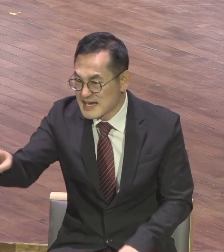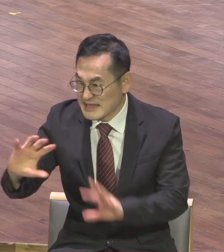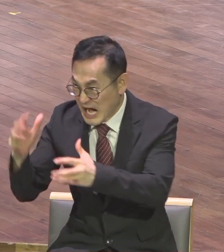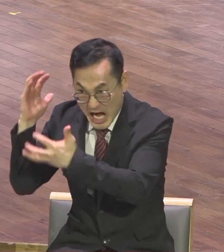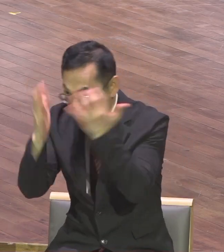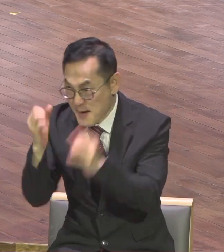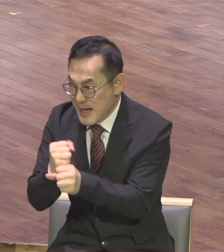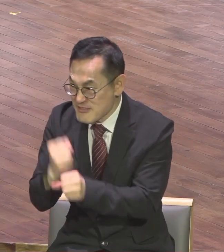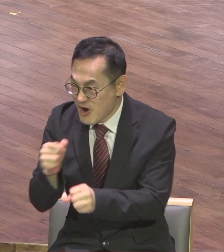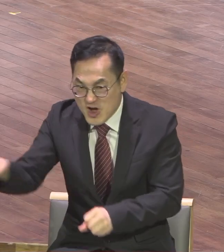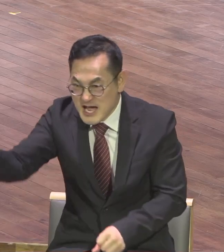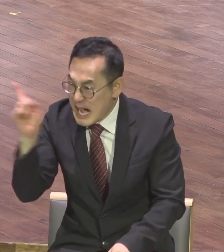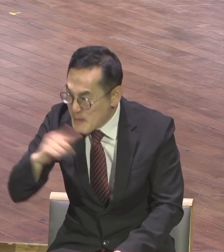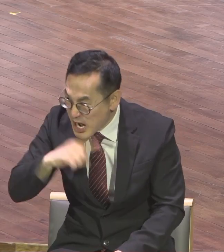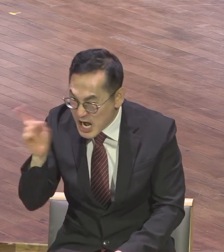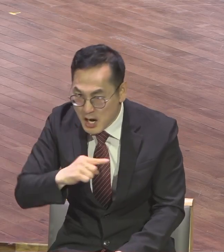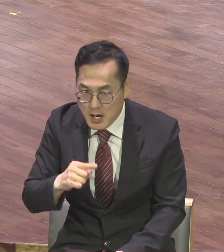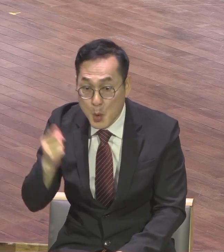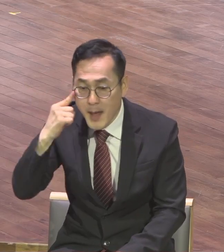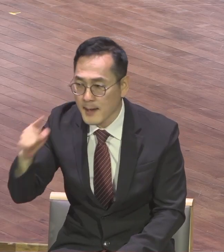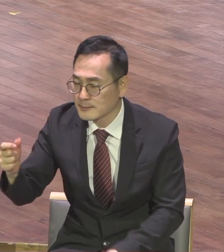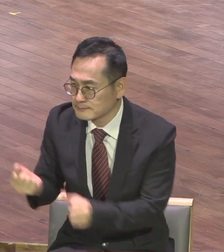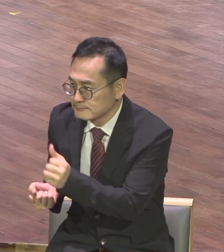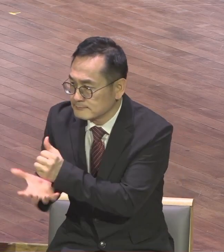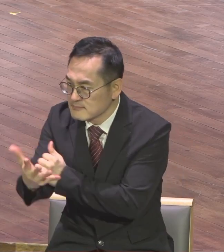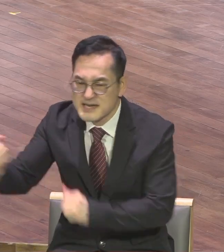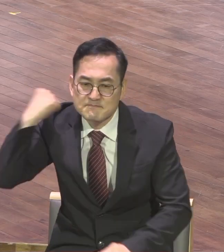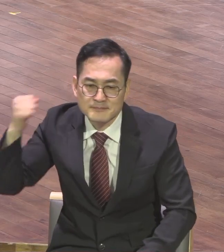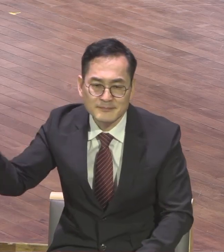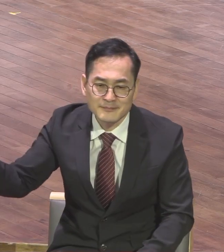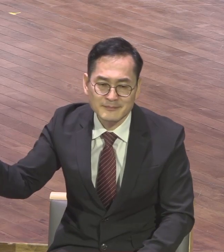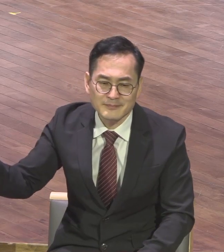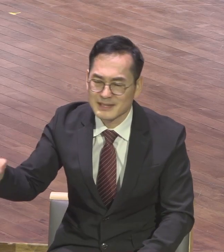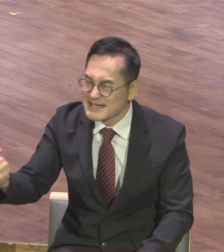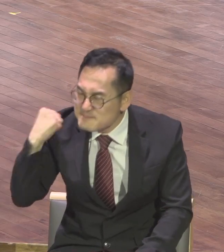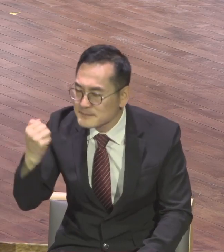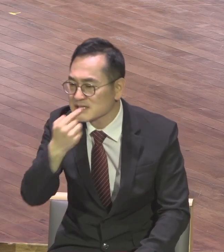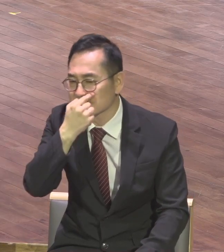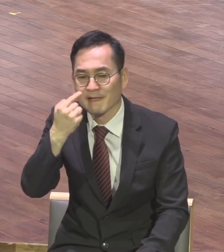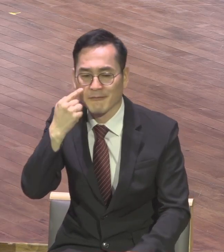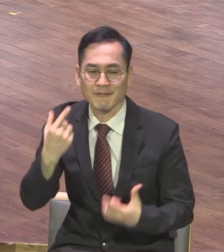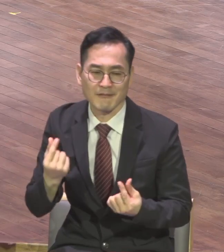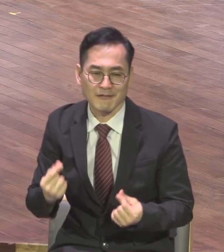그런 말을 들을 정도로 이 말씀의 능력이 나타났다는 거예요.